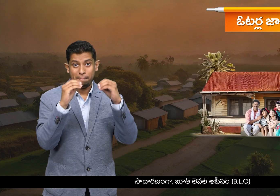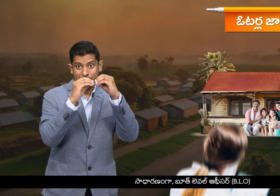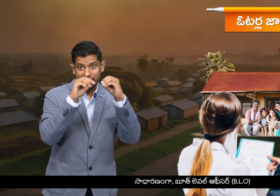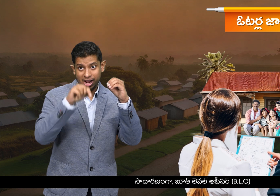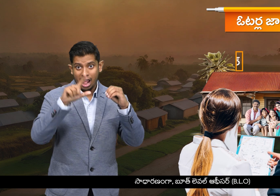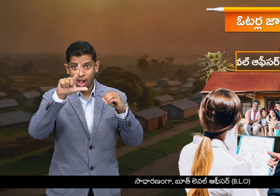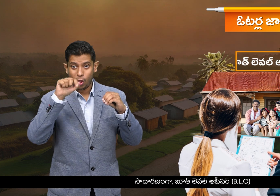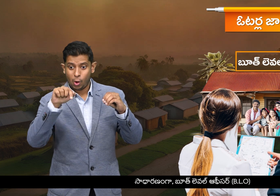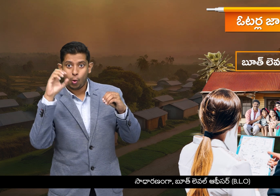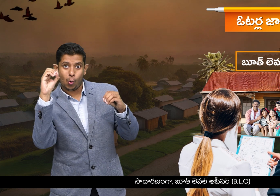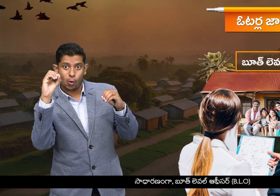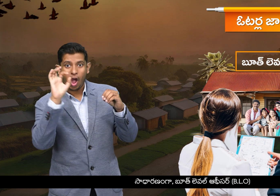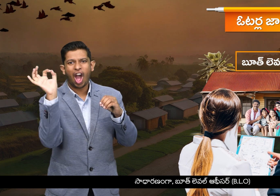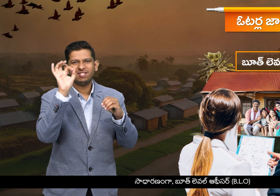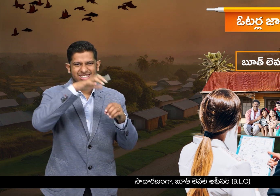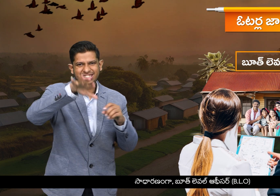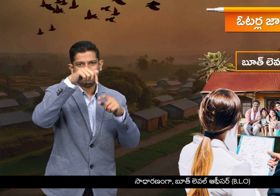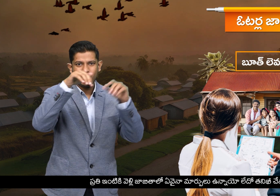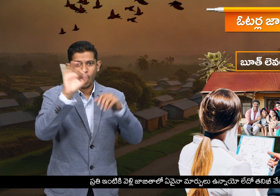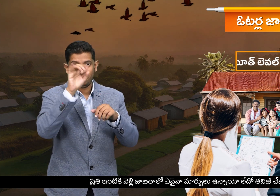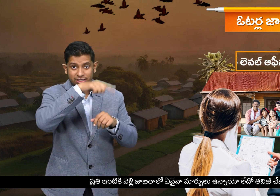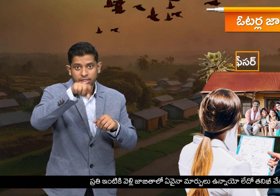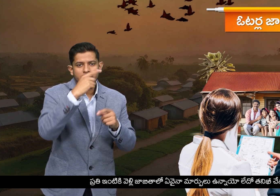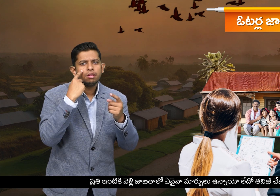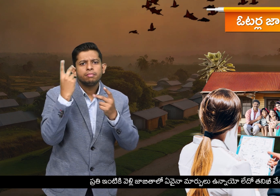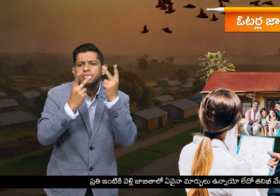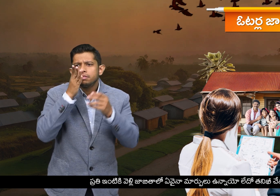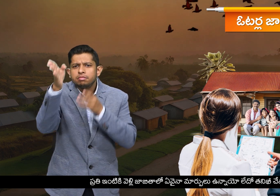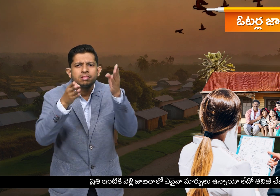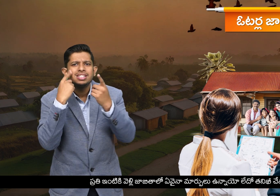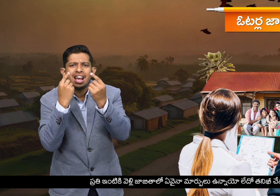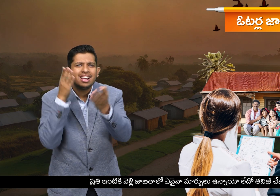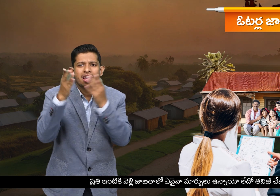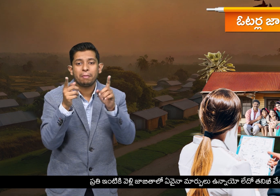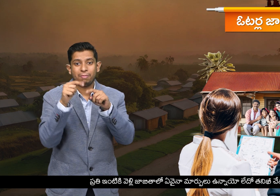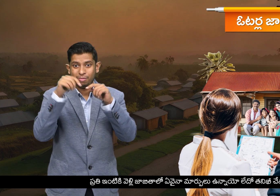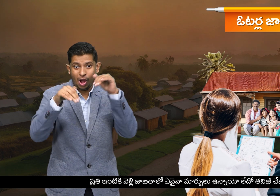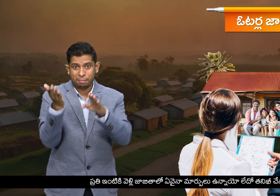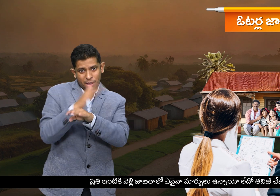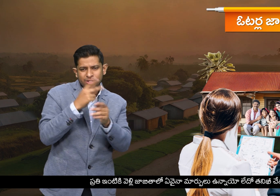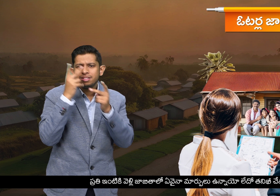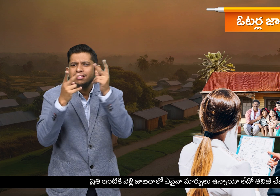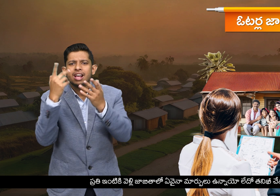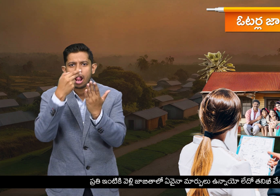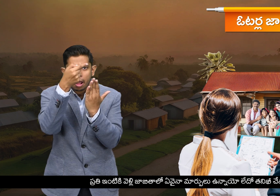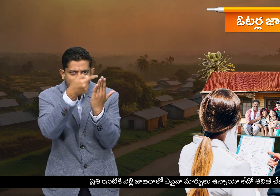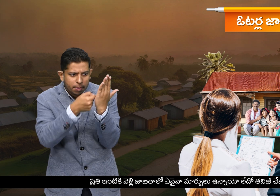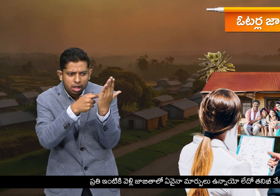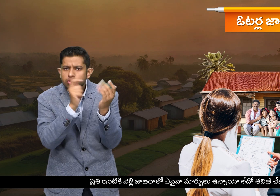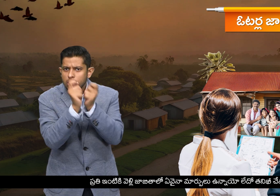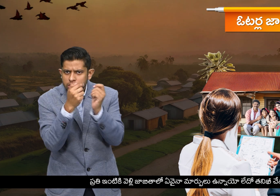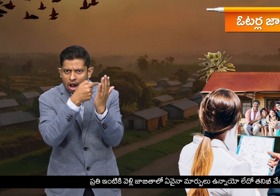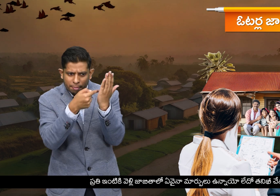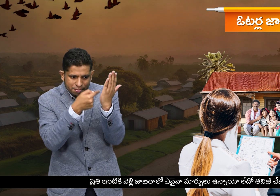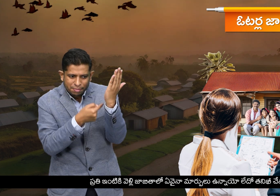సాధారణంగా బూత్ లెవెల్ ఆఫీసర్ ప్రతి ఇంటికి వెళ్లి జాబితాలో ఏవైనా మార్పులు ఉన్నాయో లేదో